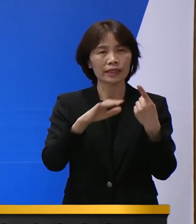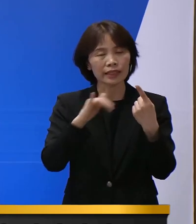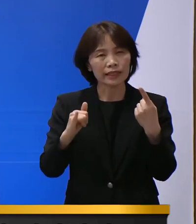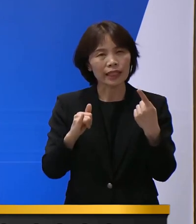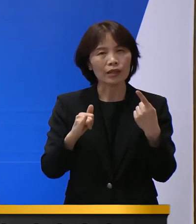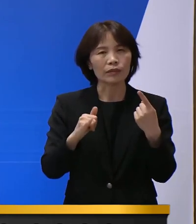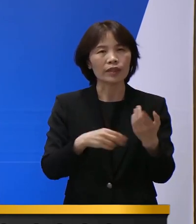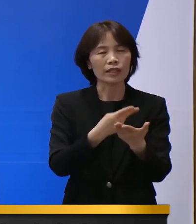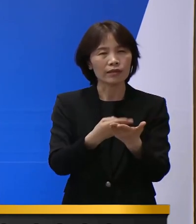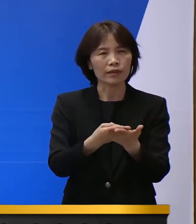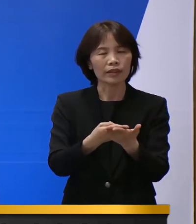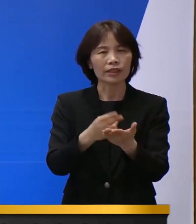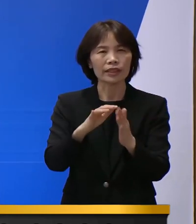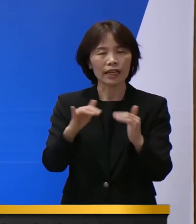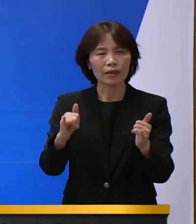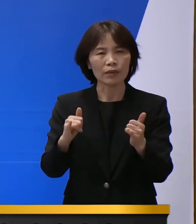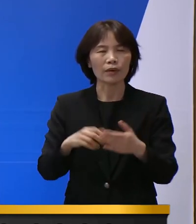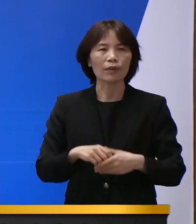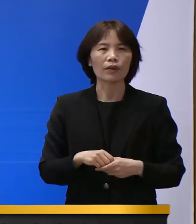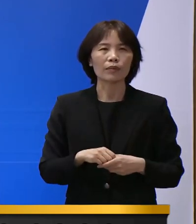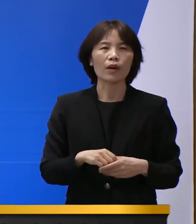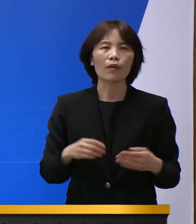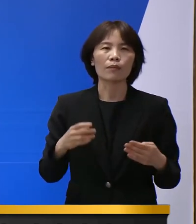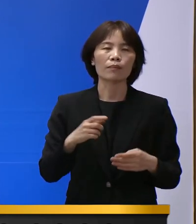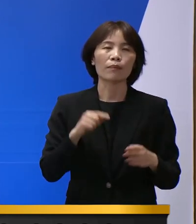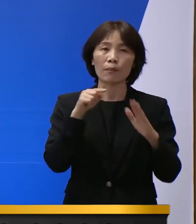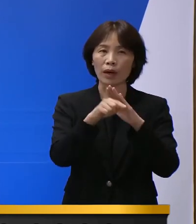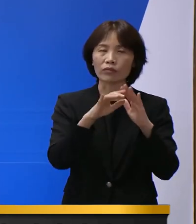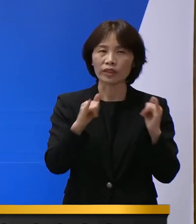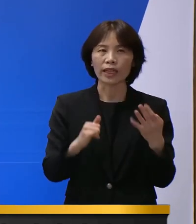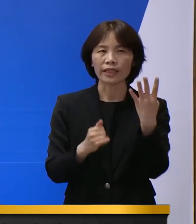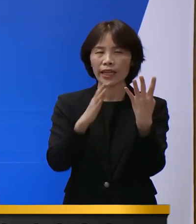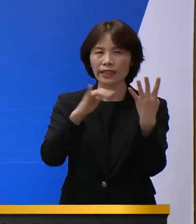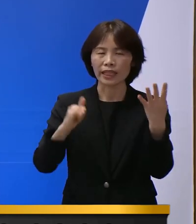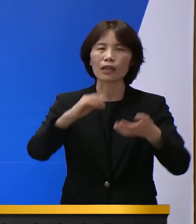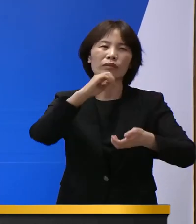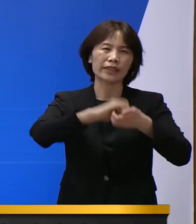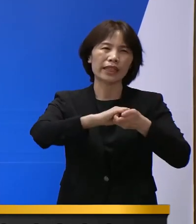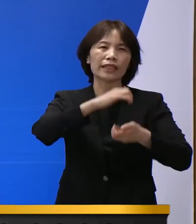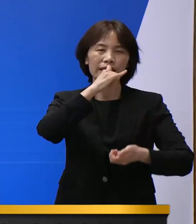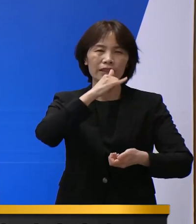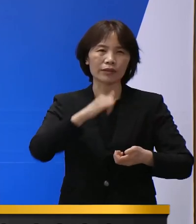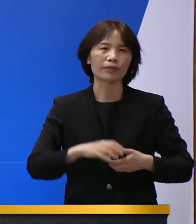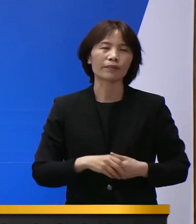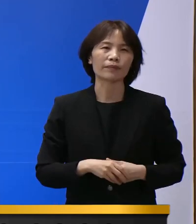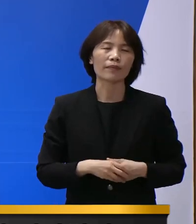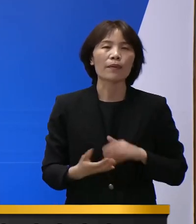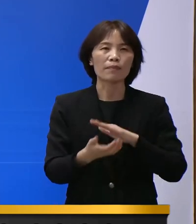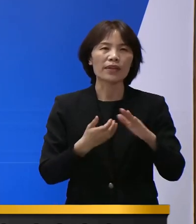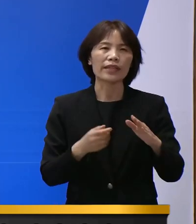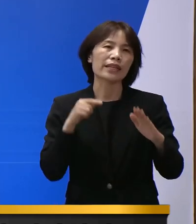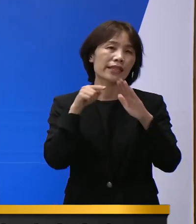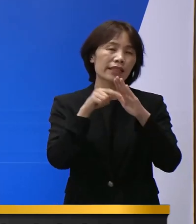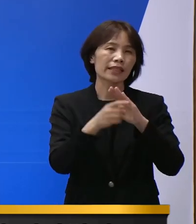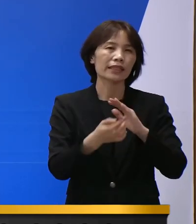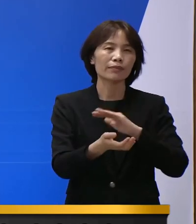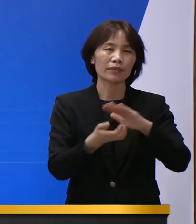면역액은 3회 이내로 제한되며 면역액 분산을 위해서 사전 예약제로 운영할